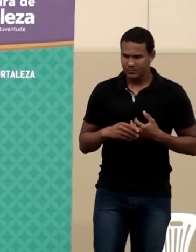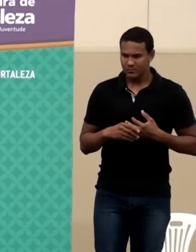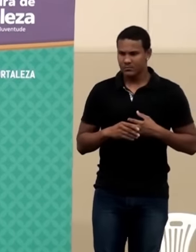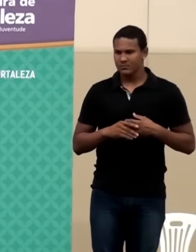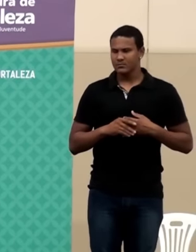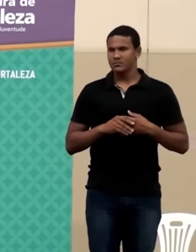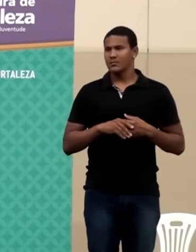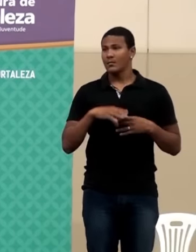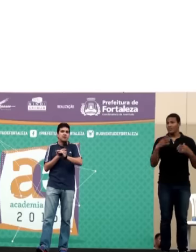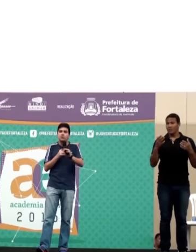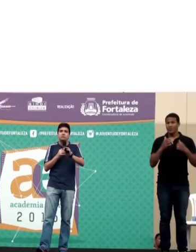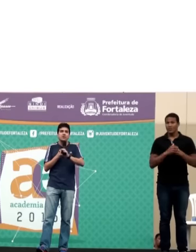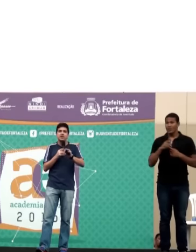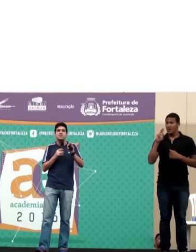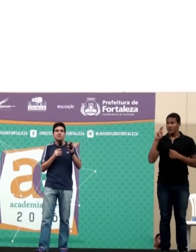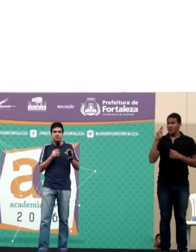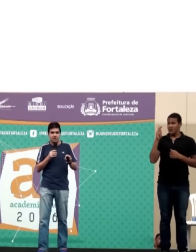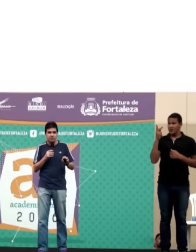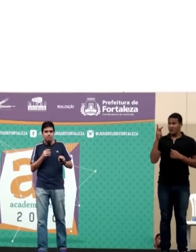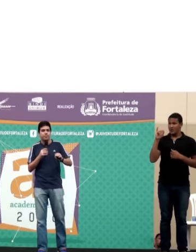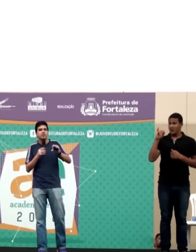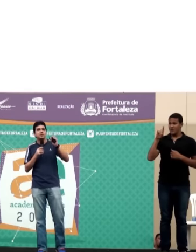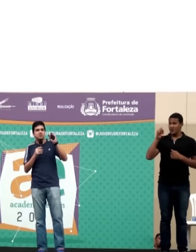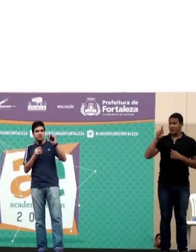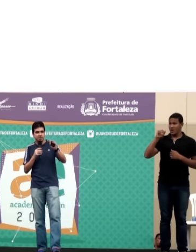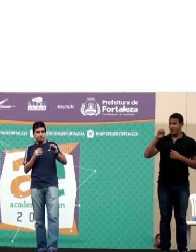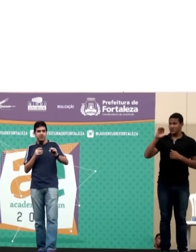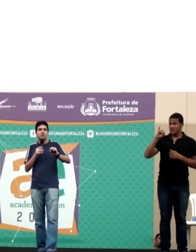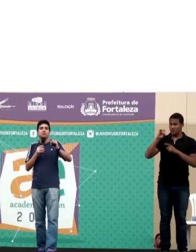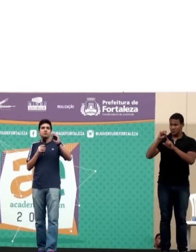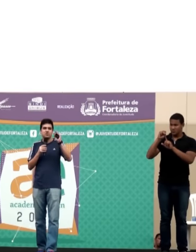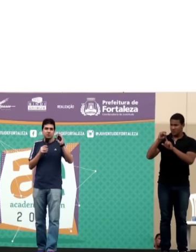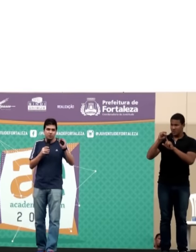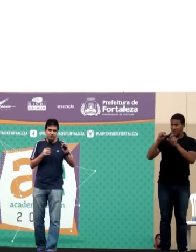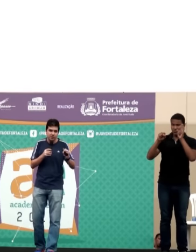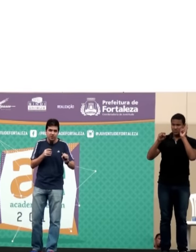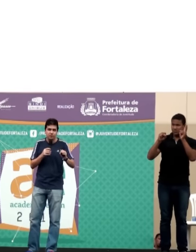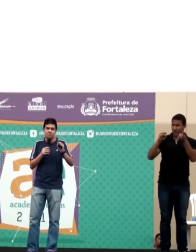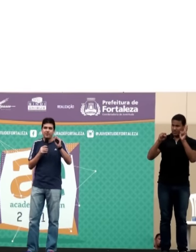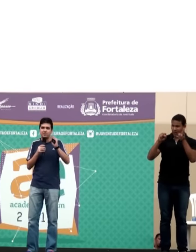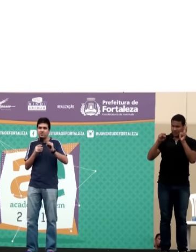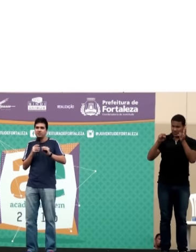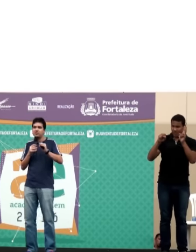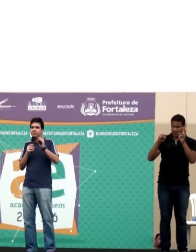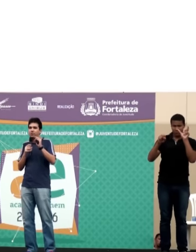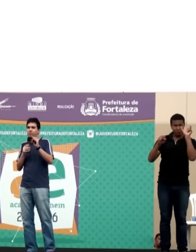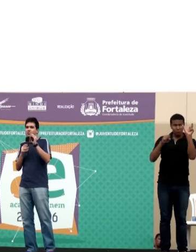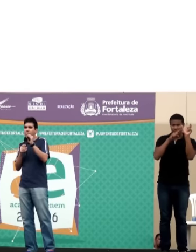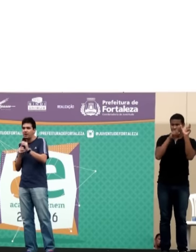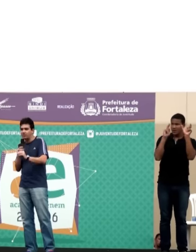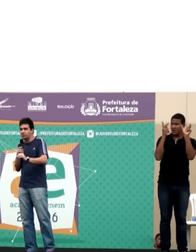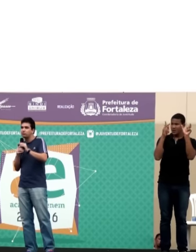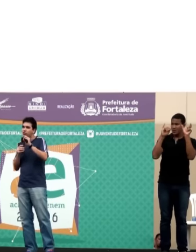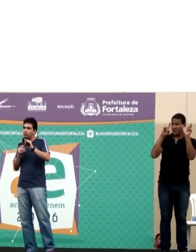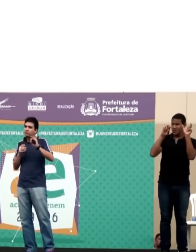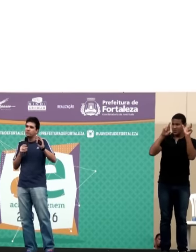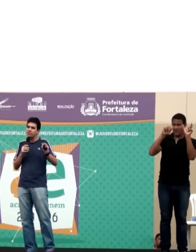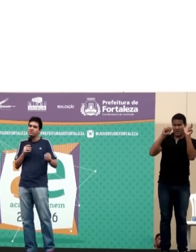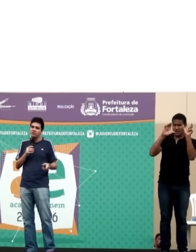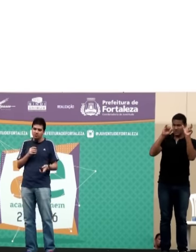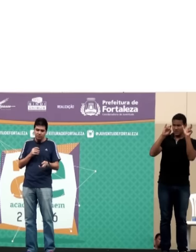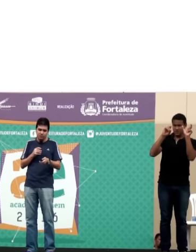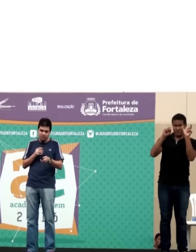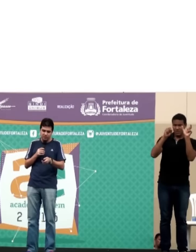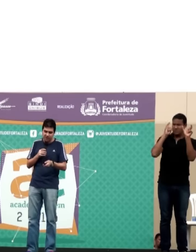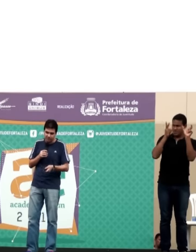os hidrácidos, não tem exceção. Sempre os hidrogênios presentes na fórmula do ácido, todos